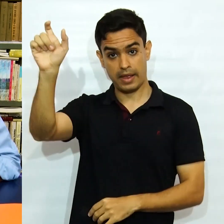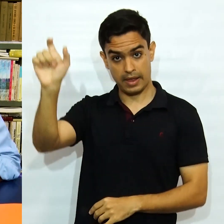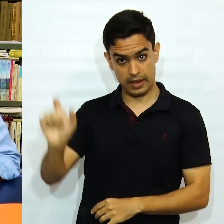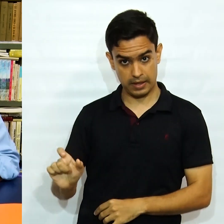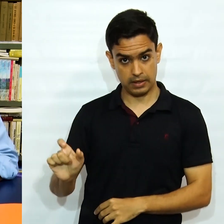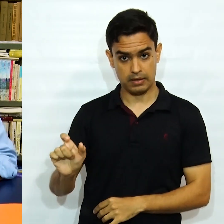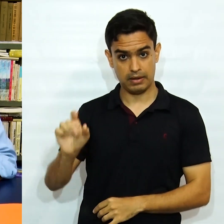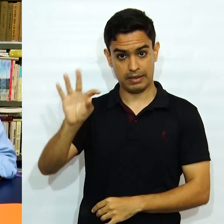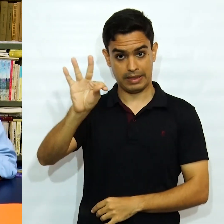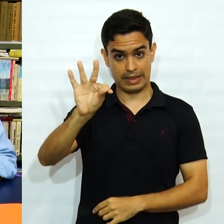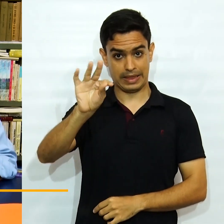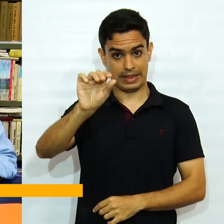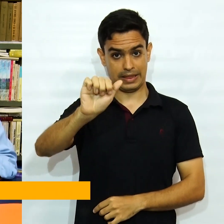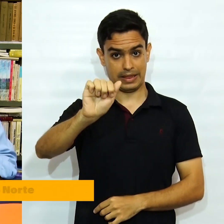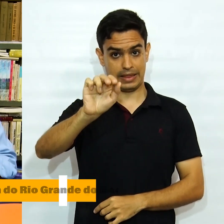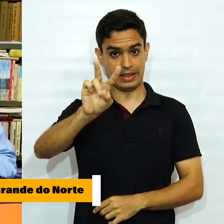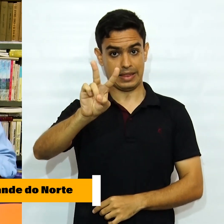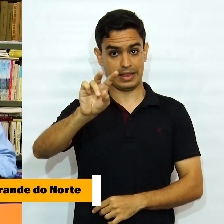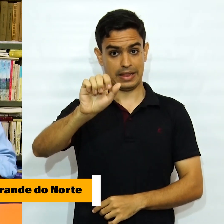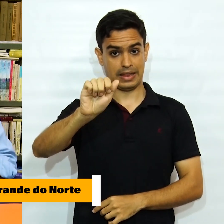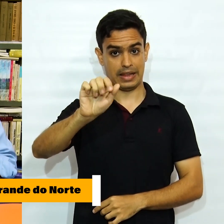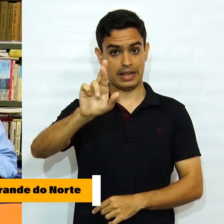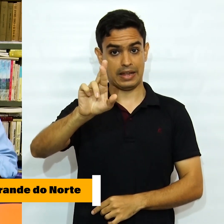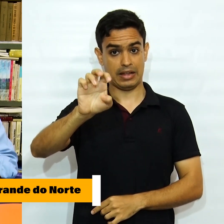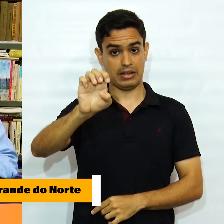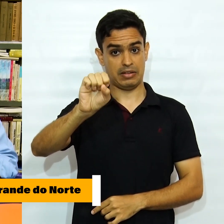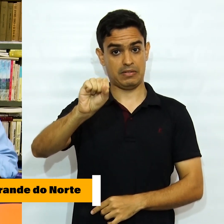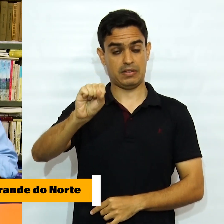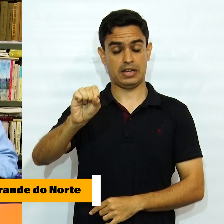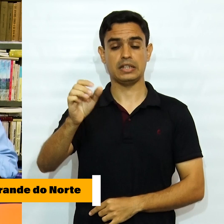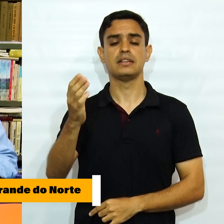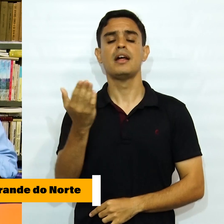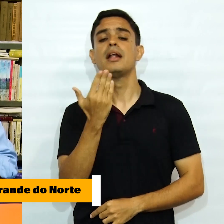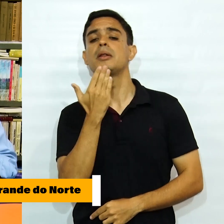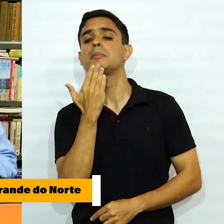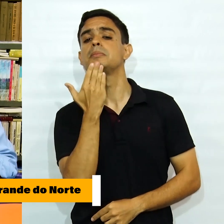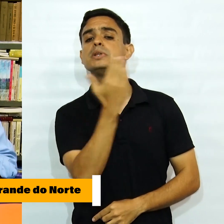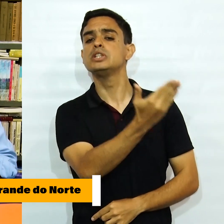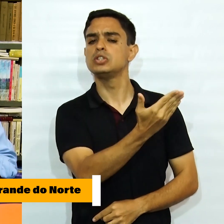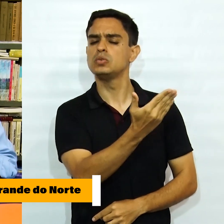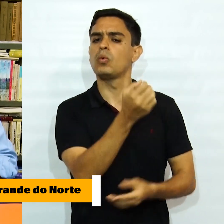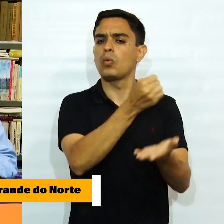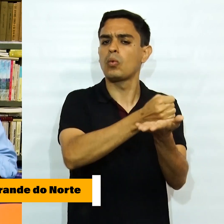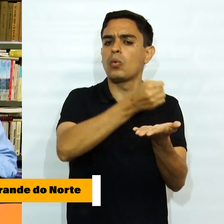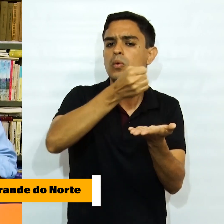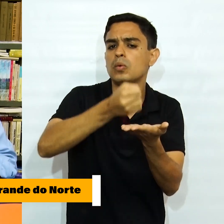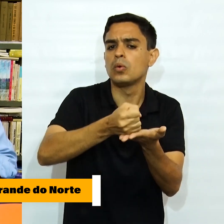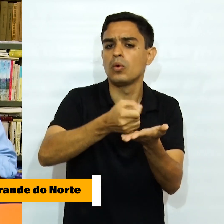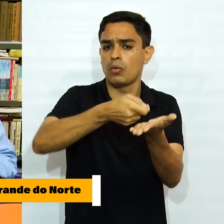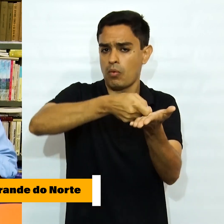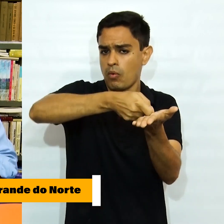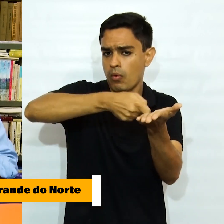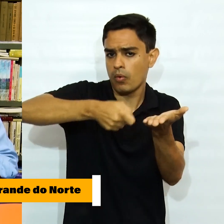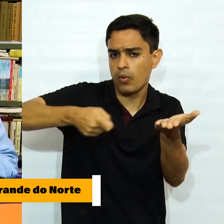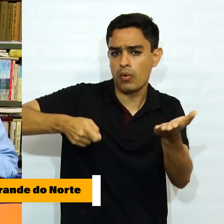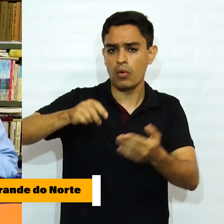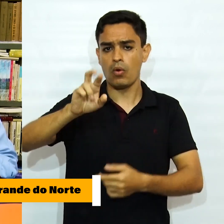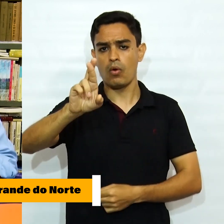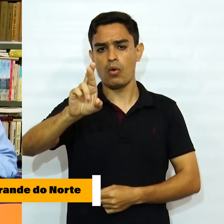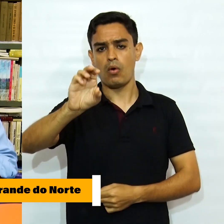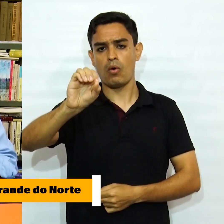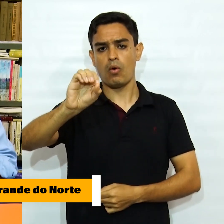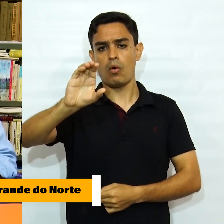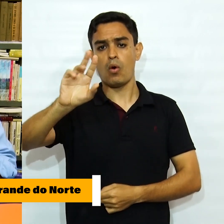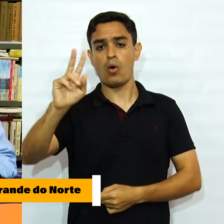a trabalho de líder seu maior Historiador da época que contratasse o grande Historiador brasileiro Rocha Pombo para que ele